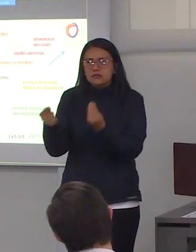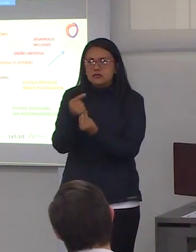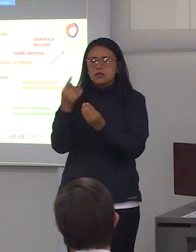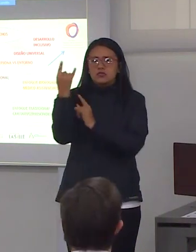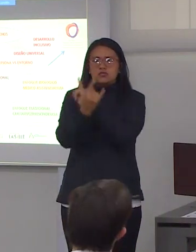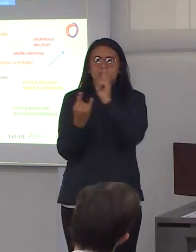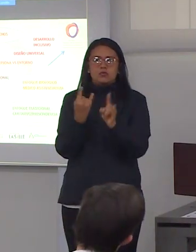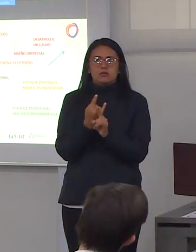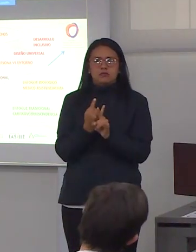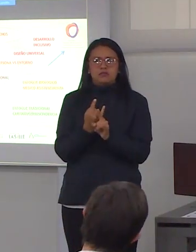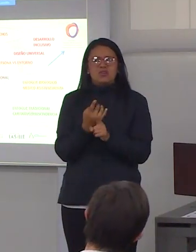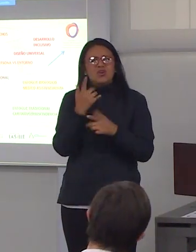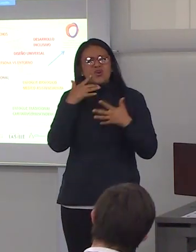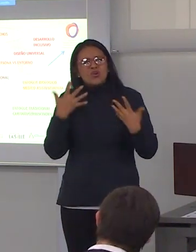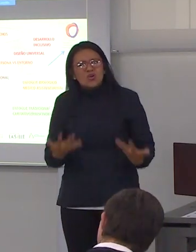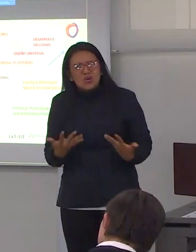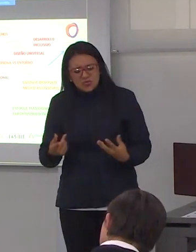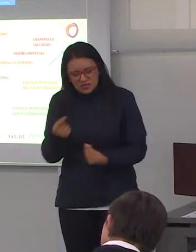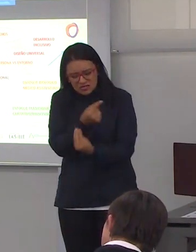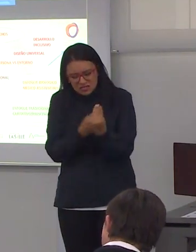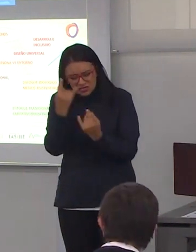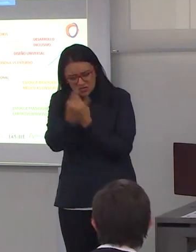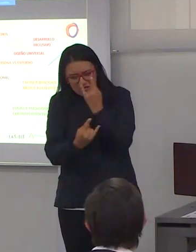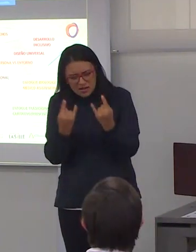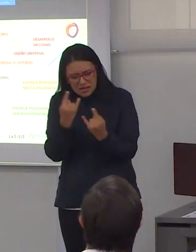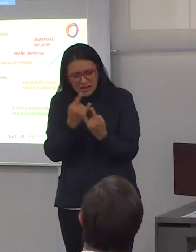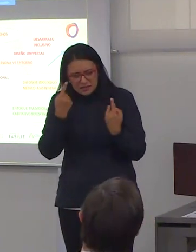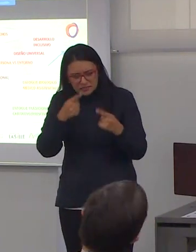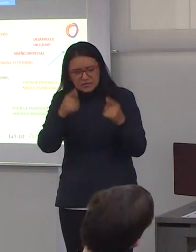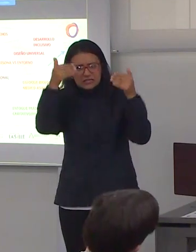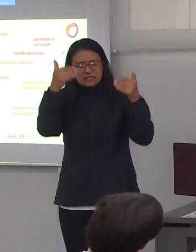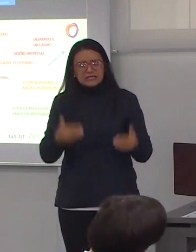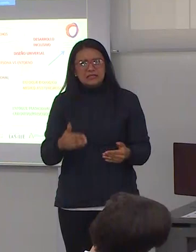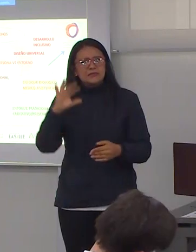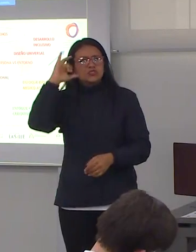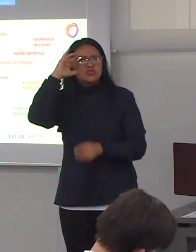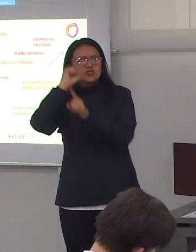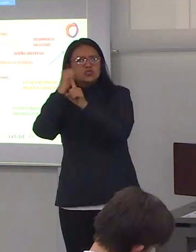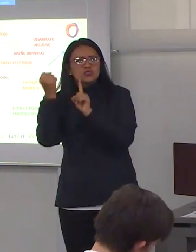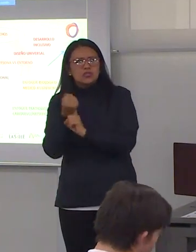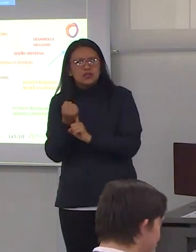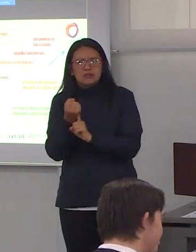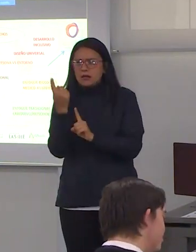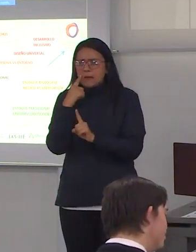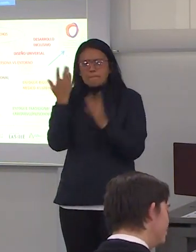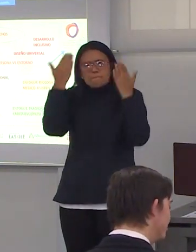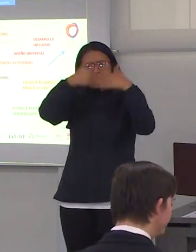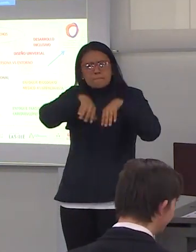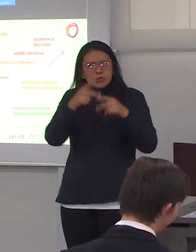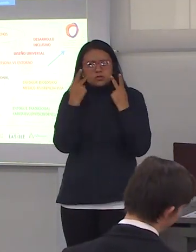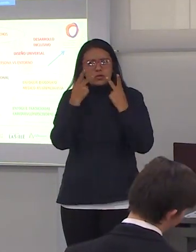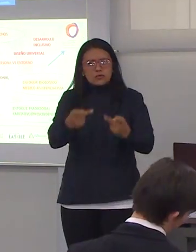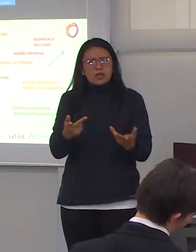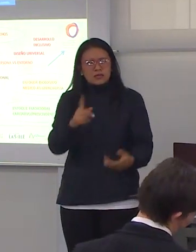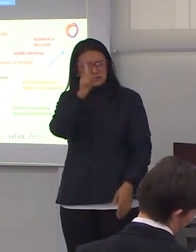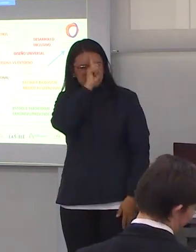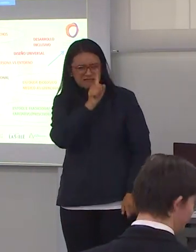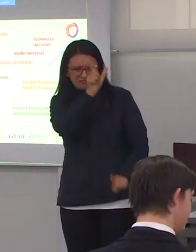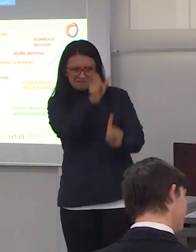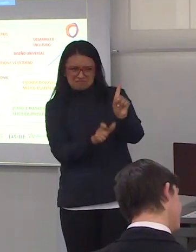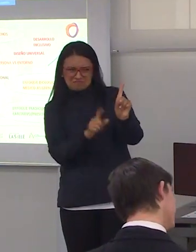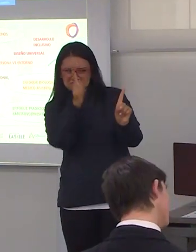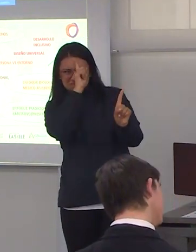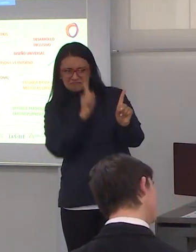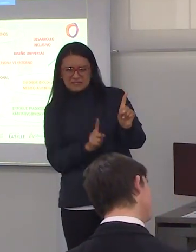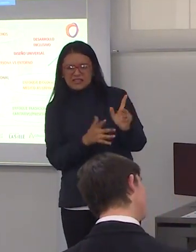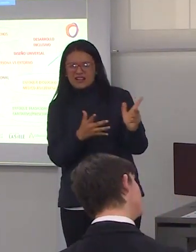pero como es el diseño universal para discapacidad psicosocial si es invisible si no sabemos si